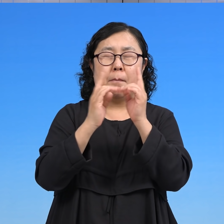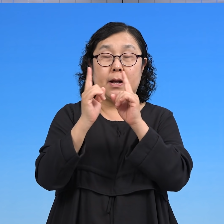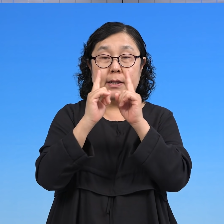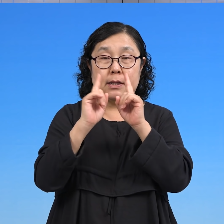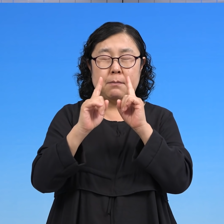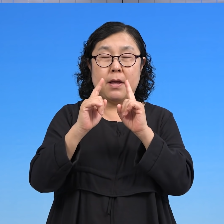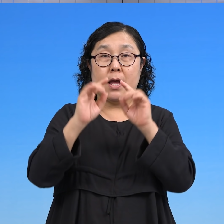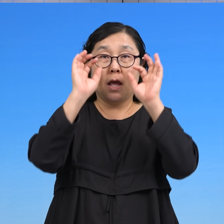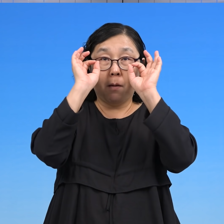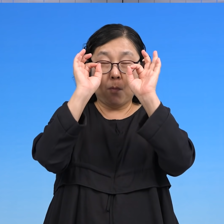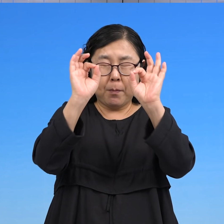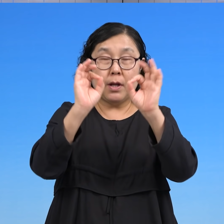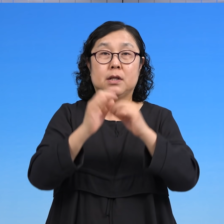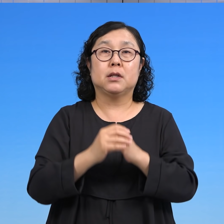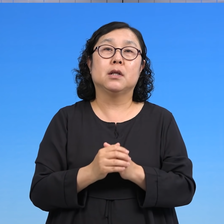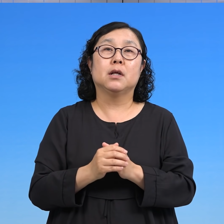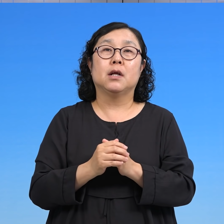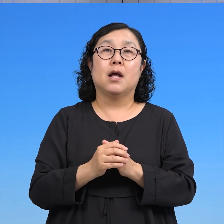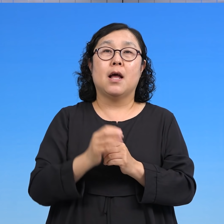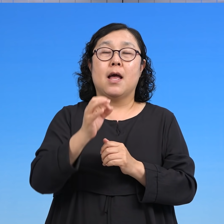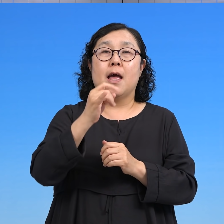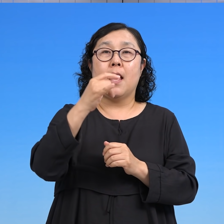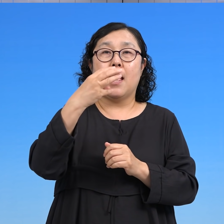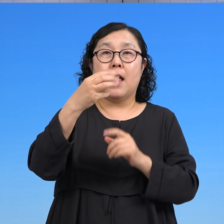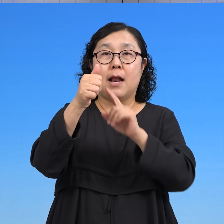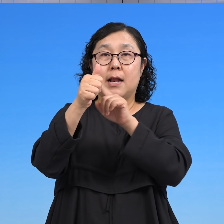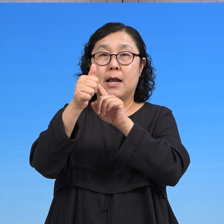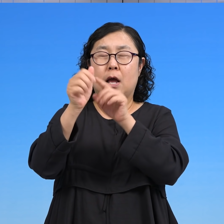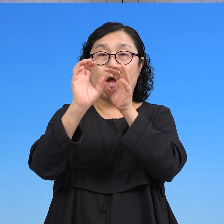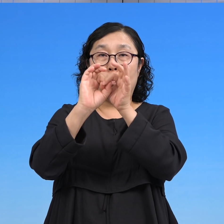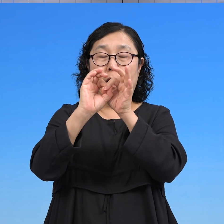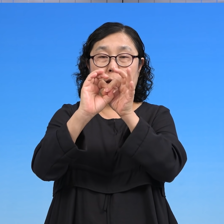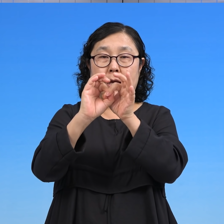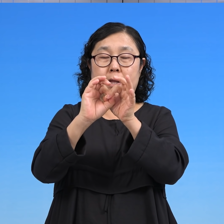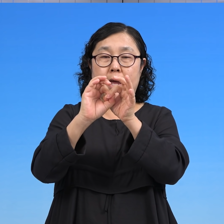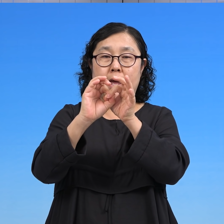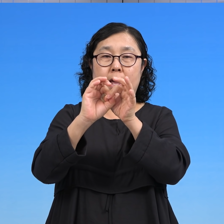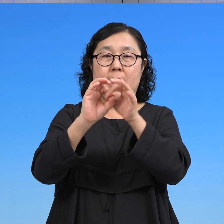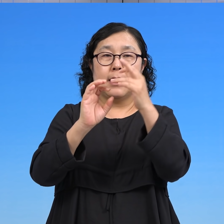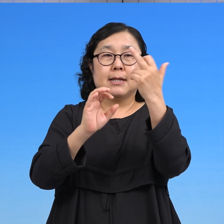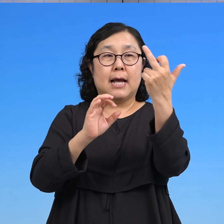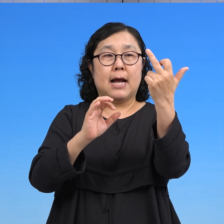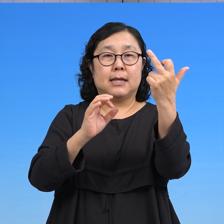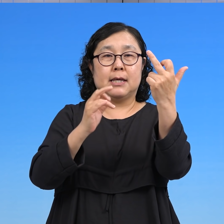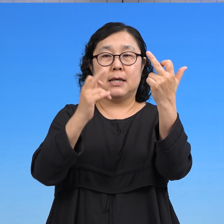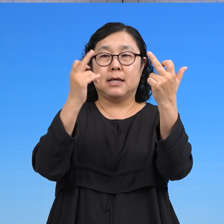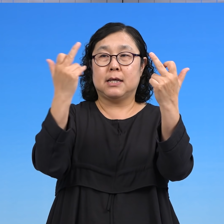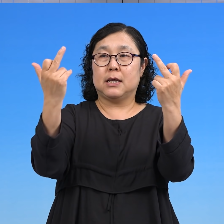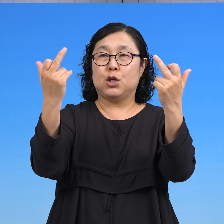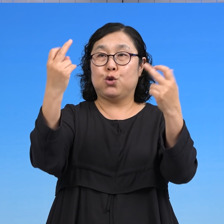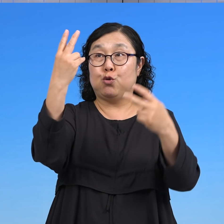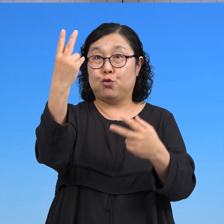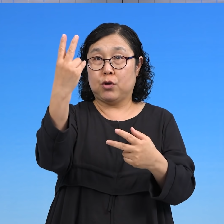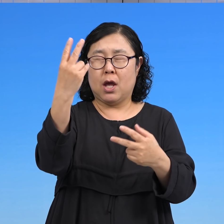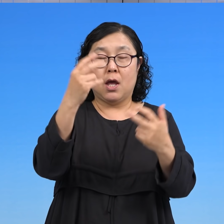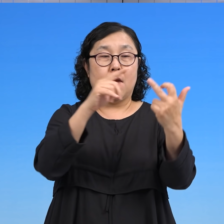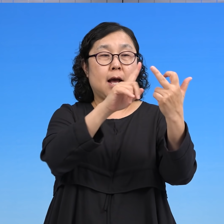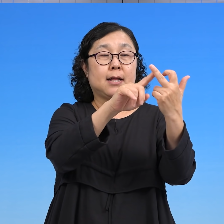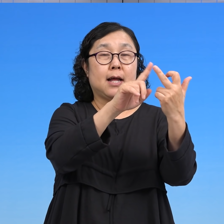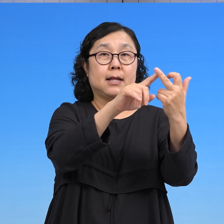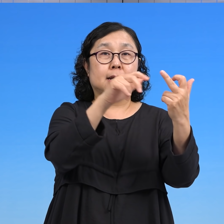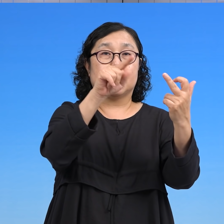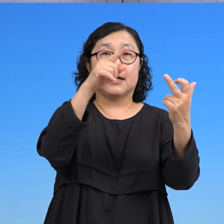오늘 본문을 포함한 열왕기상 18장과 19장에 보면은 엘리야와 연관된 산 두 개가 나오는데요, 앞에 나오는